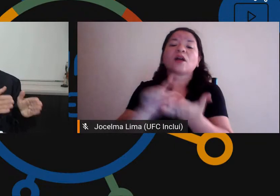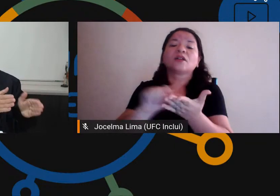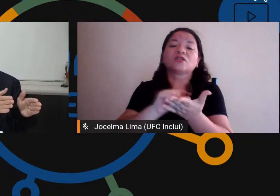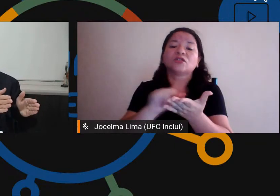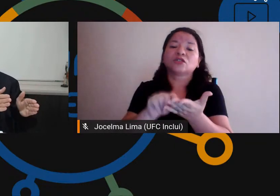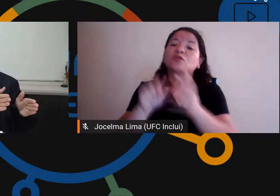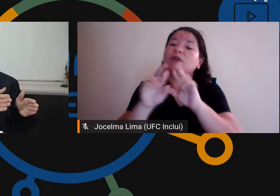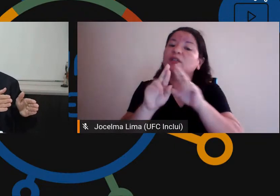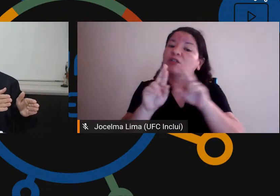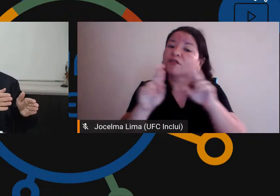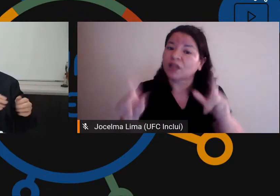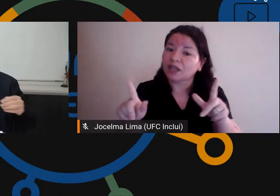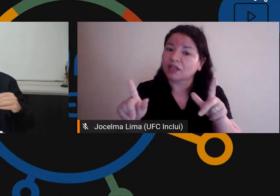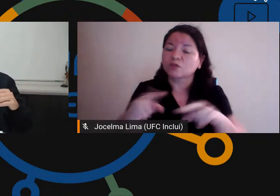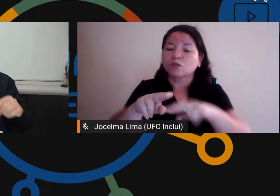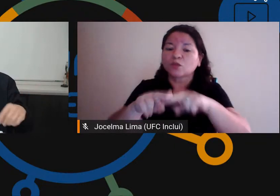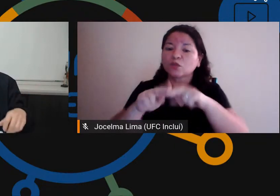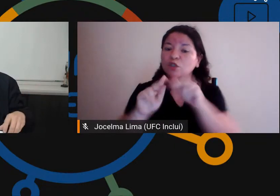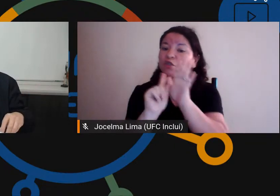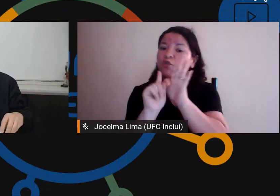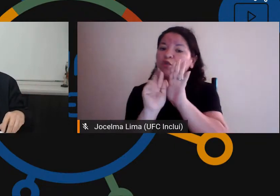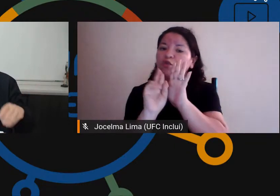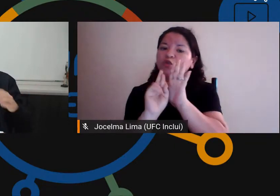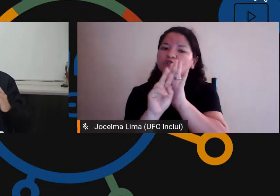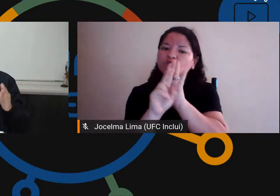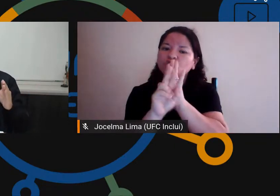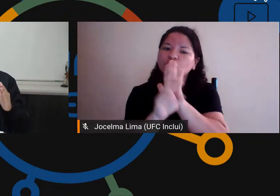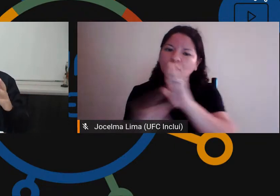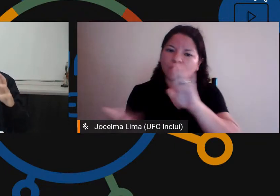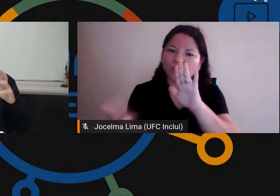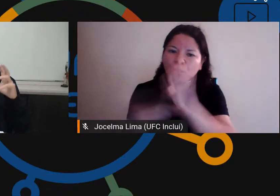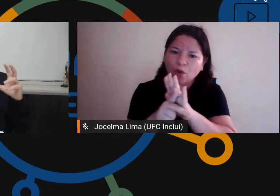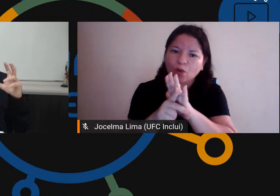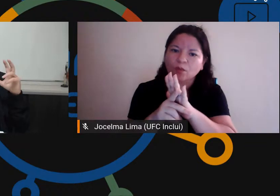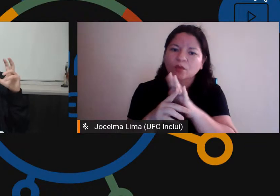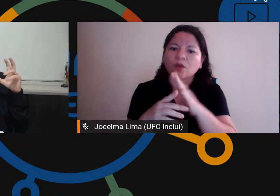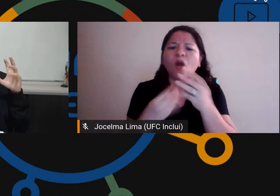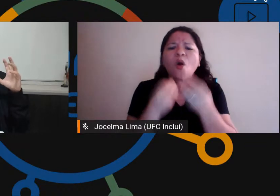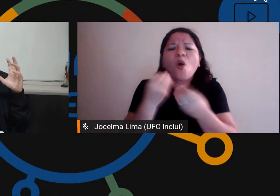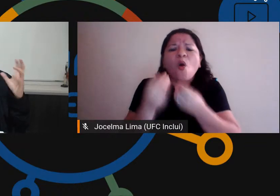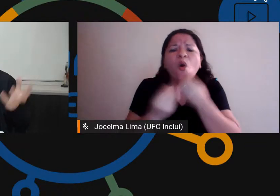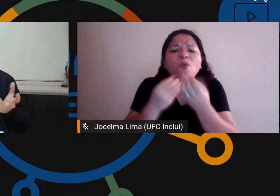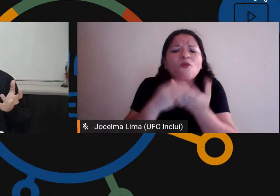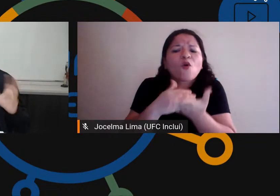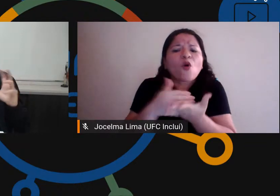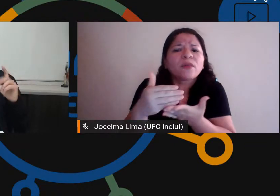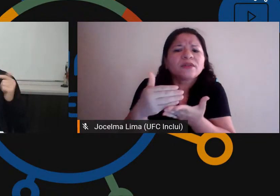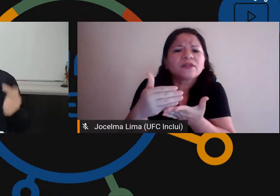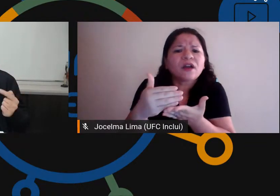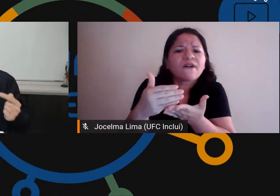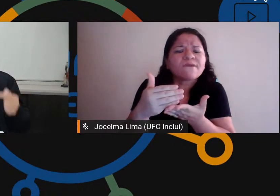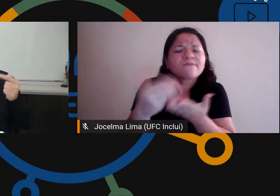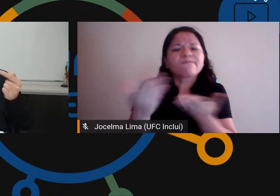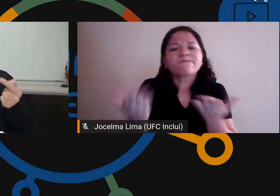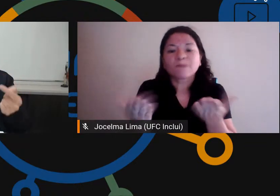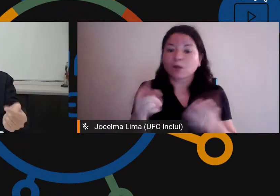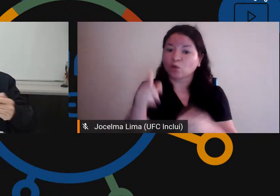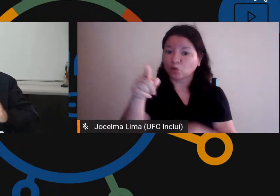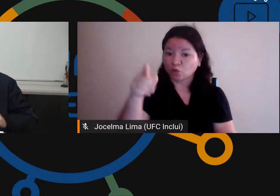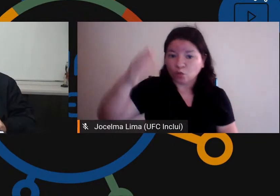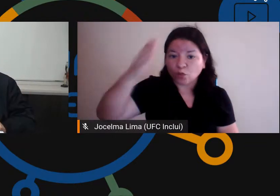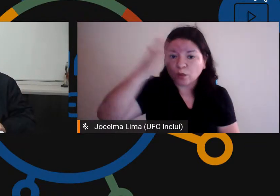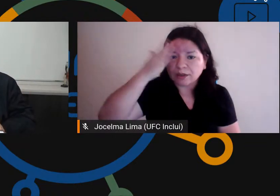que é um gênero literário próprio, tá? Então, quando iniciar? A hora que você entendeu qual é a história que você